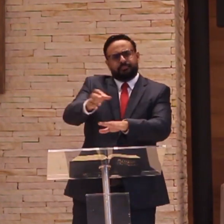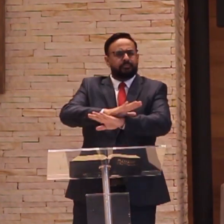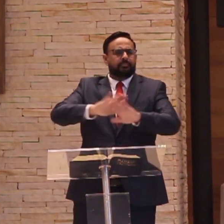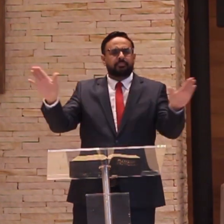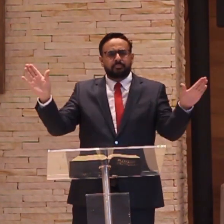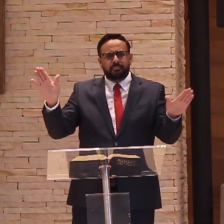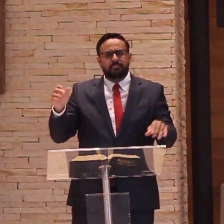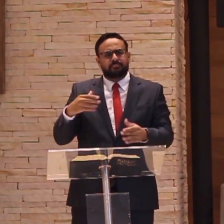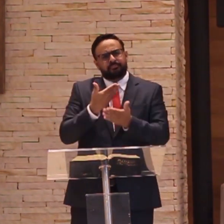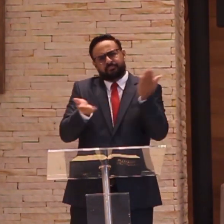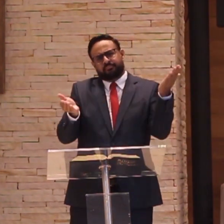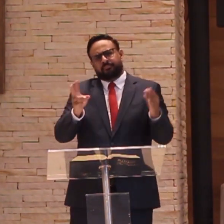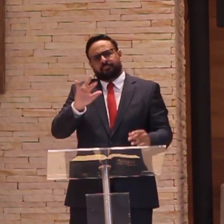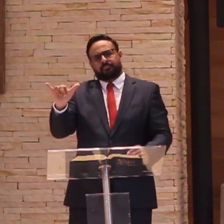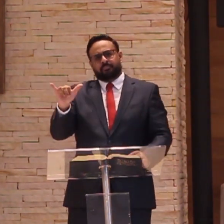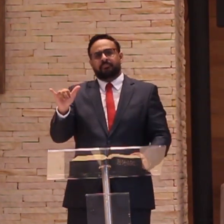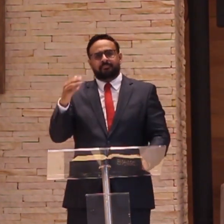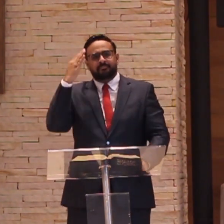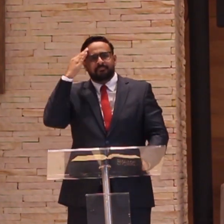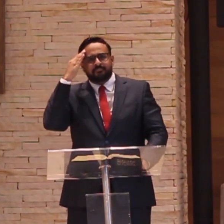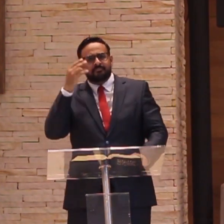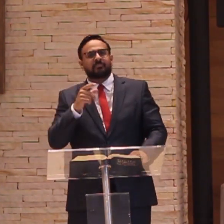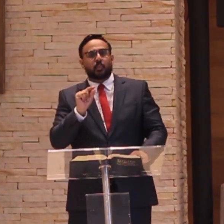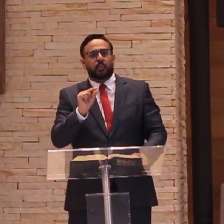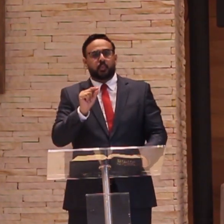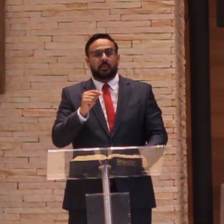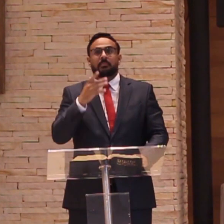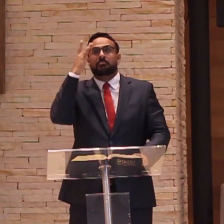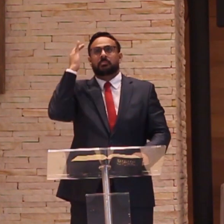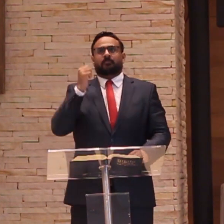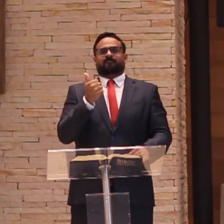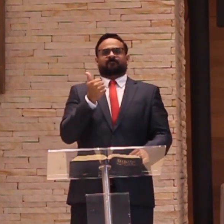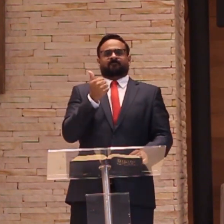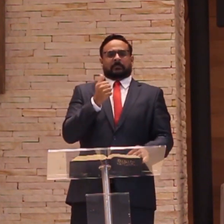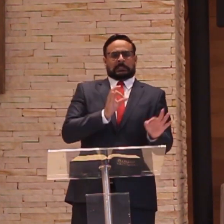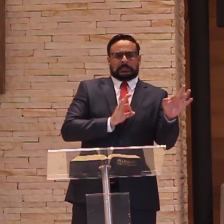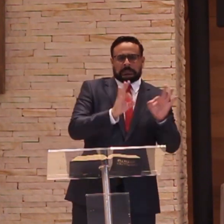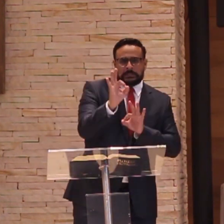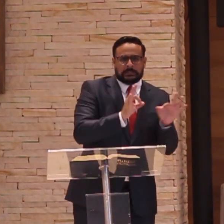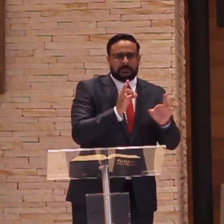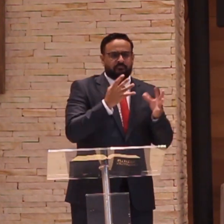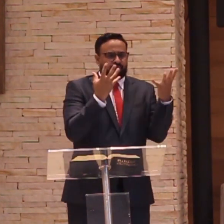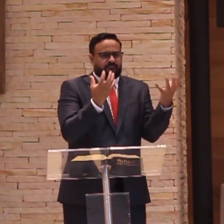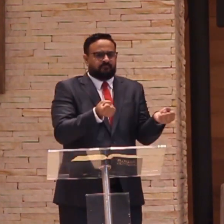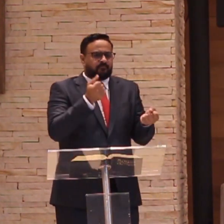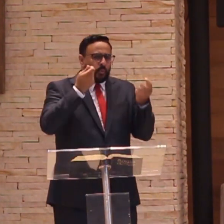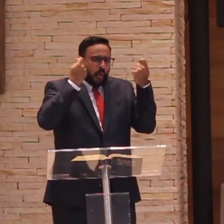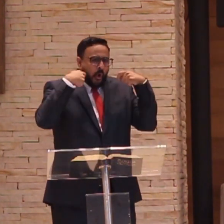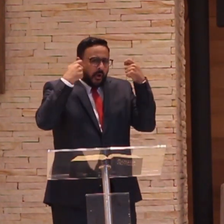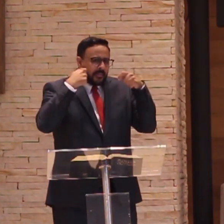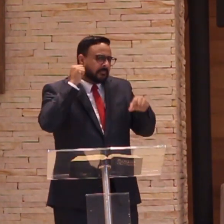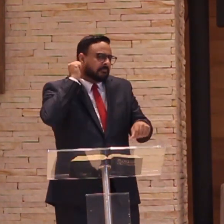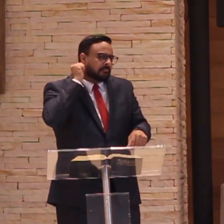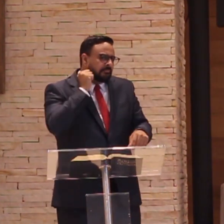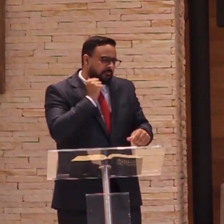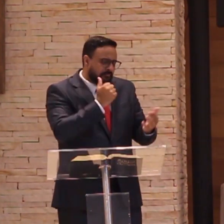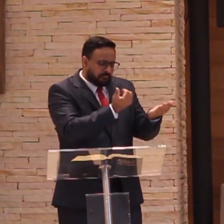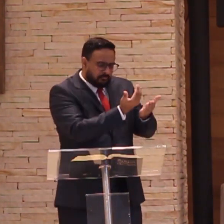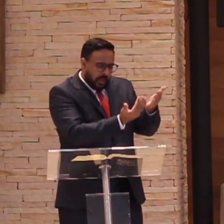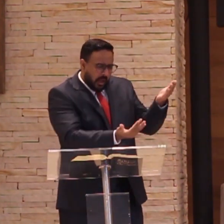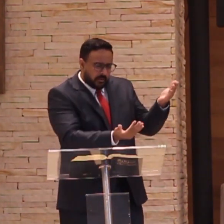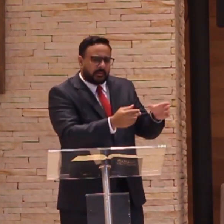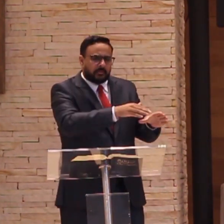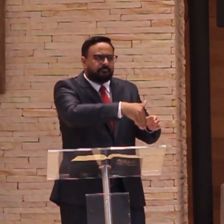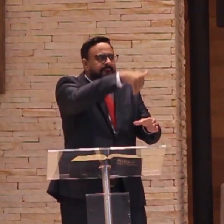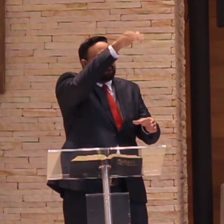porta, o primogênito desse lar irá morrer. Vocês entenderam? Assim o povo de Israel seguiu a